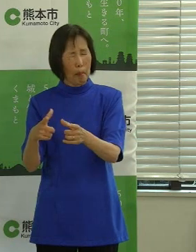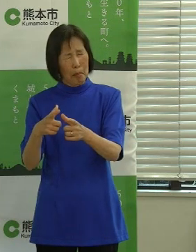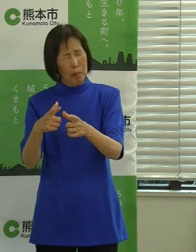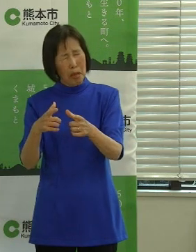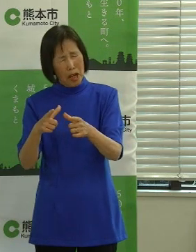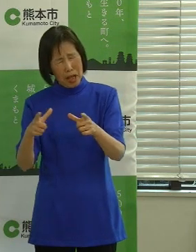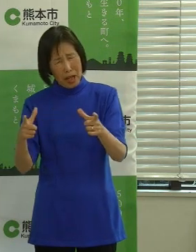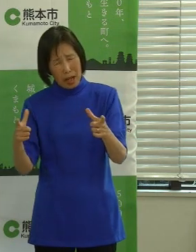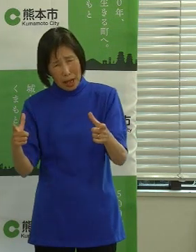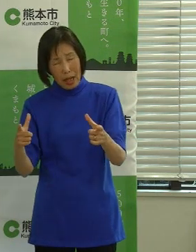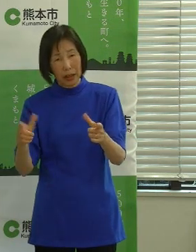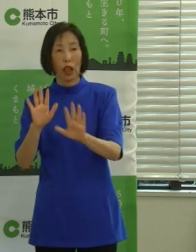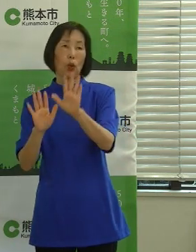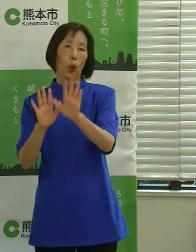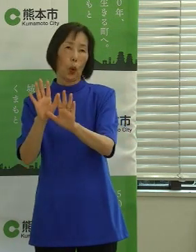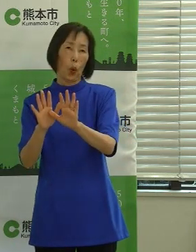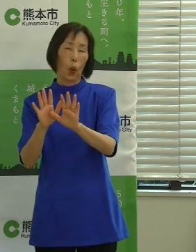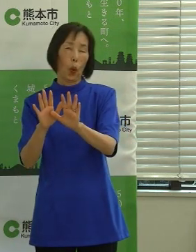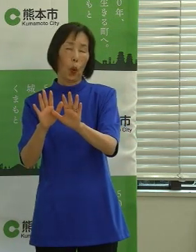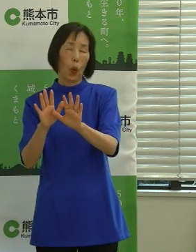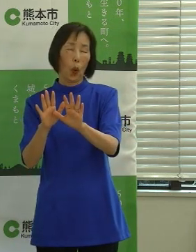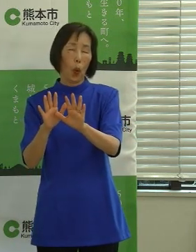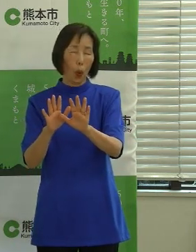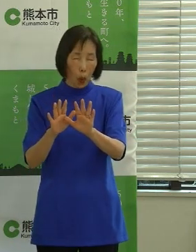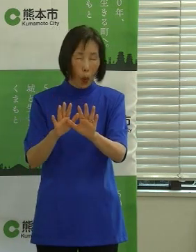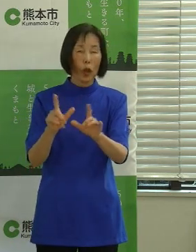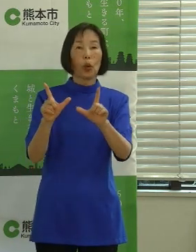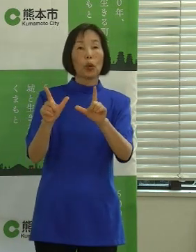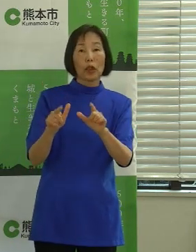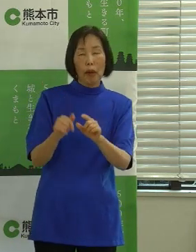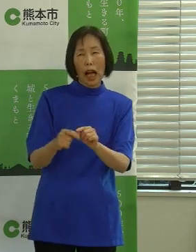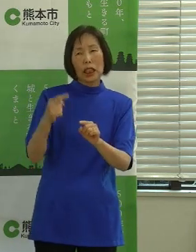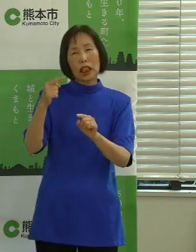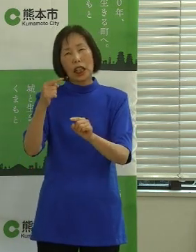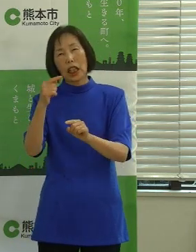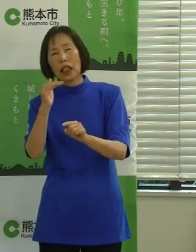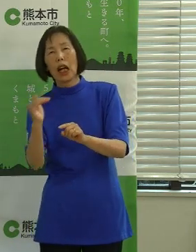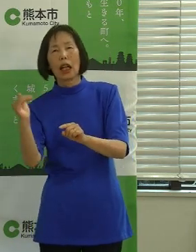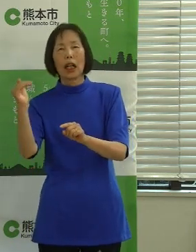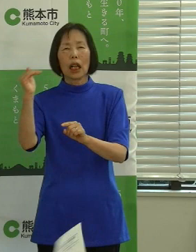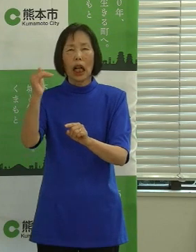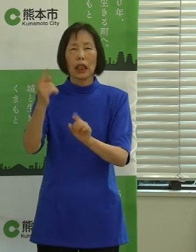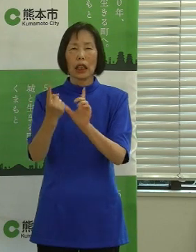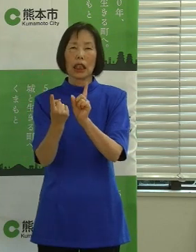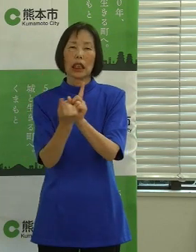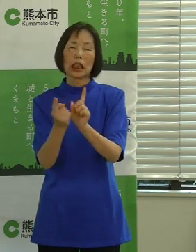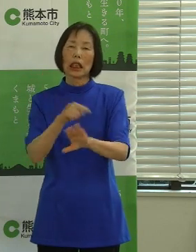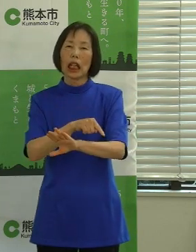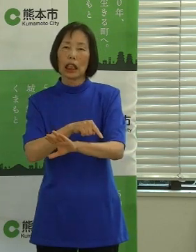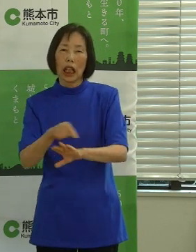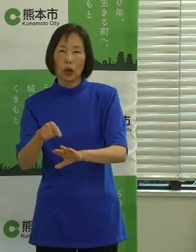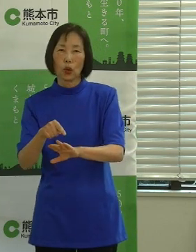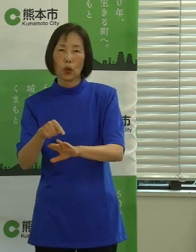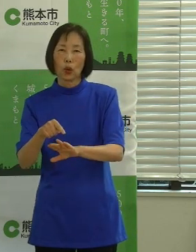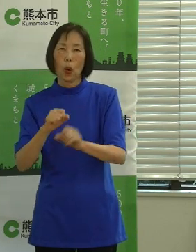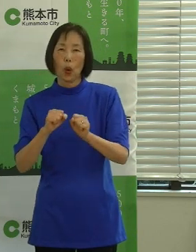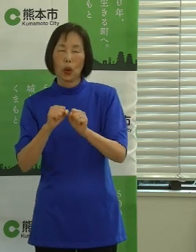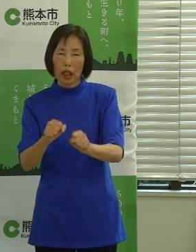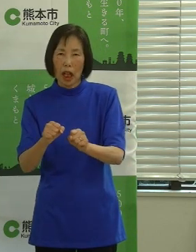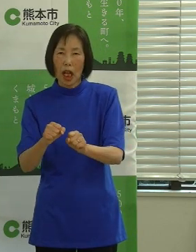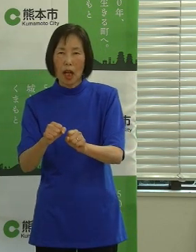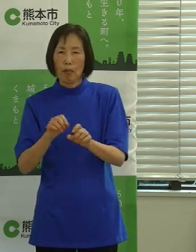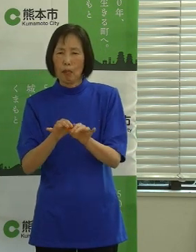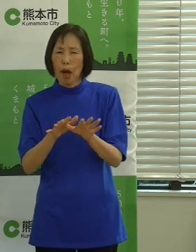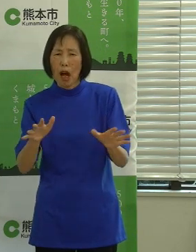と見て取れましたので、それよりも一段高い対策を取りながら、感染を抑えていくという方法